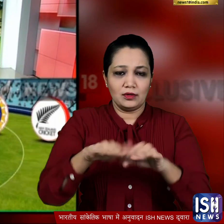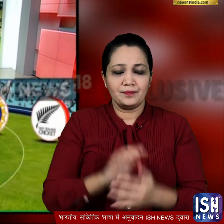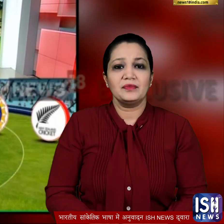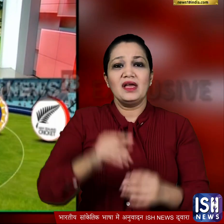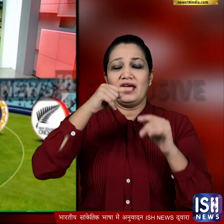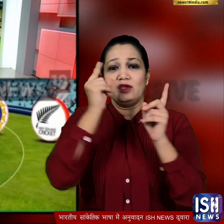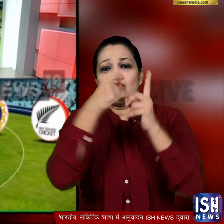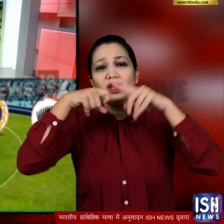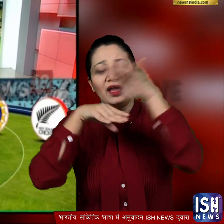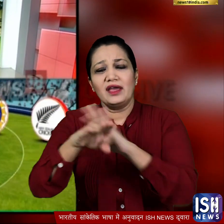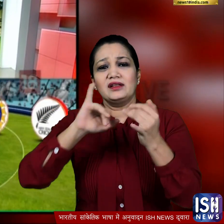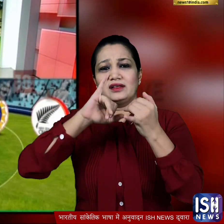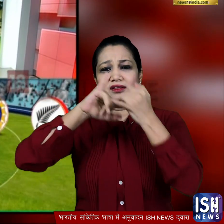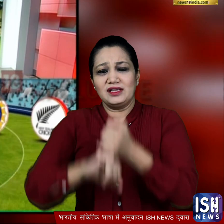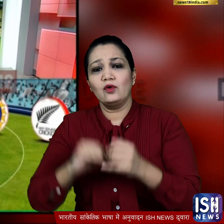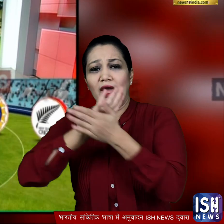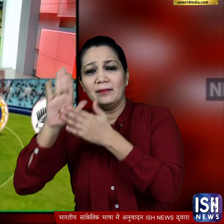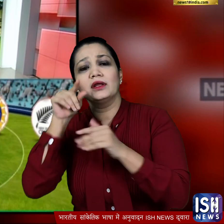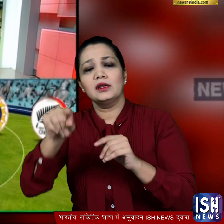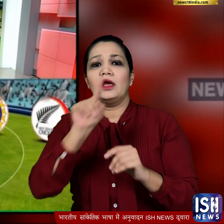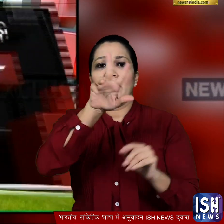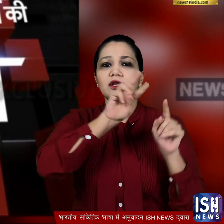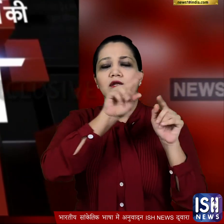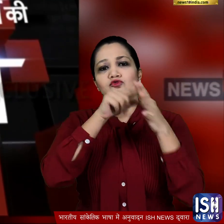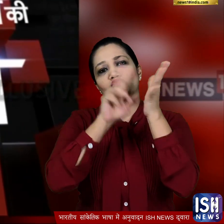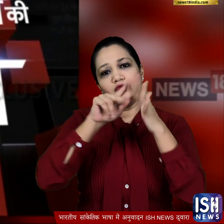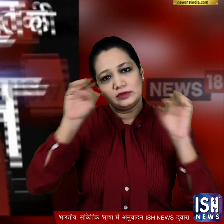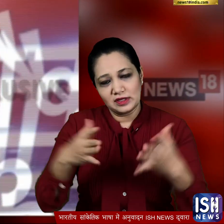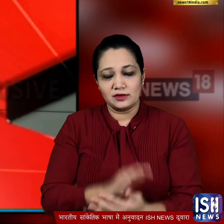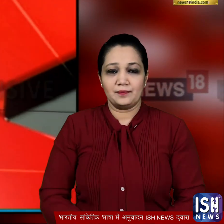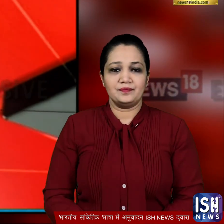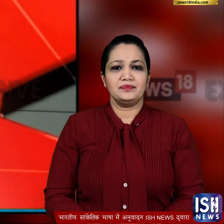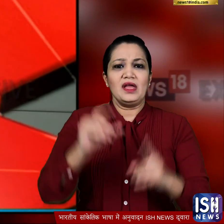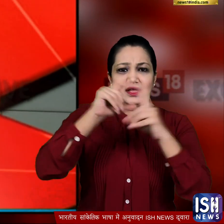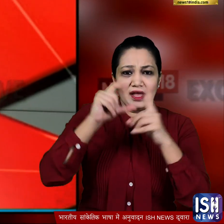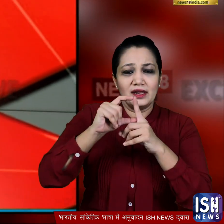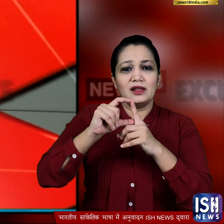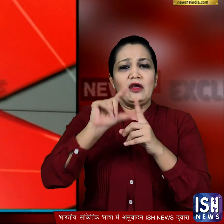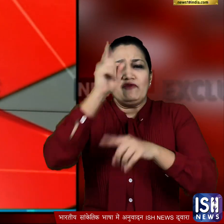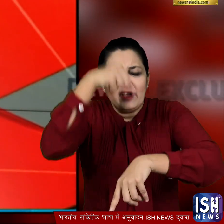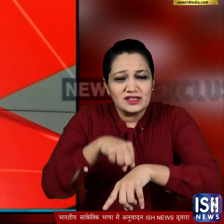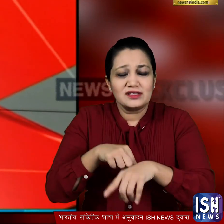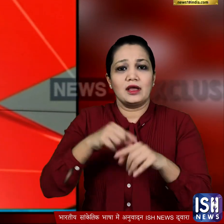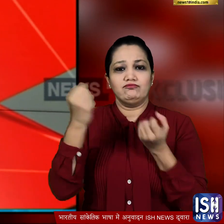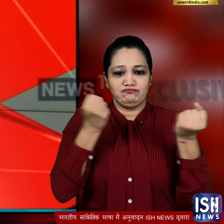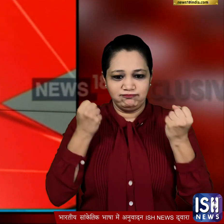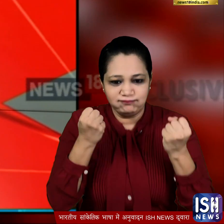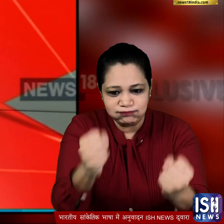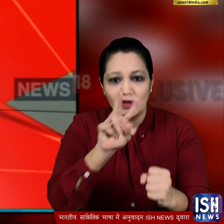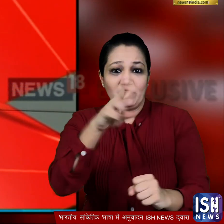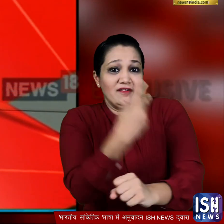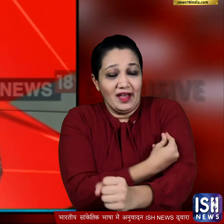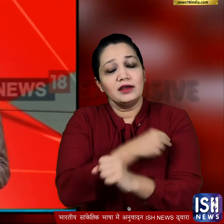इंग्लैंड के साउथहैम्पटन में 18 से 22 जून के बीच खेला जाएगा। दिल्ली में पहले ड्राइव थ्रू वैक्सीनेशन सेंटर की